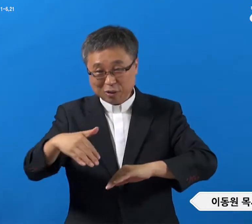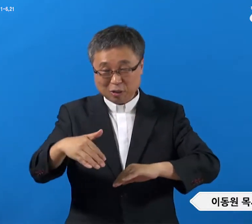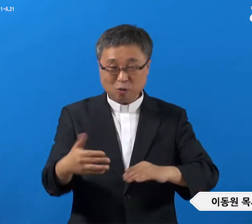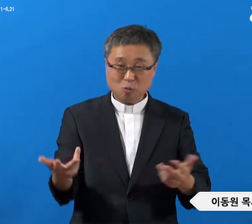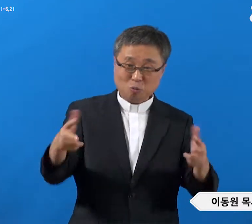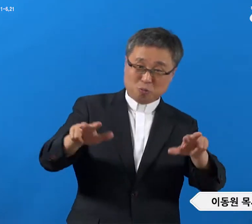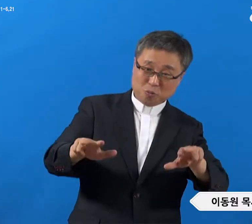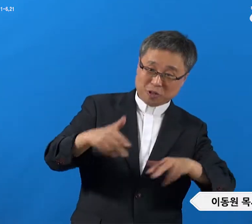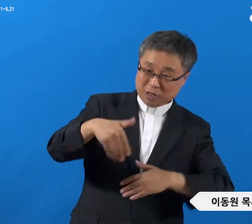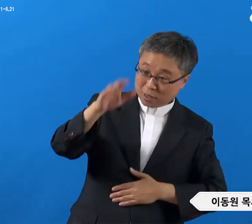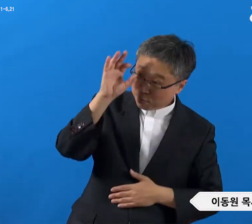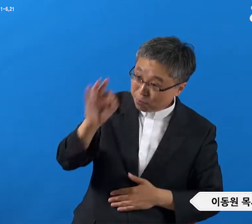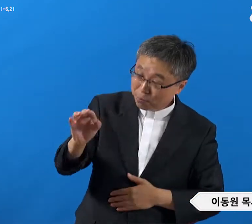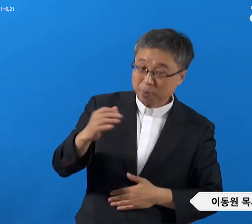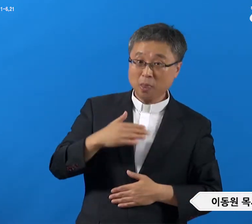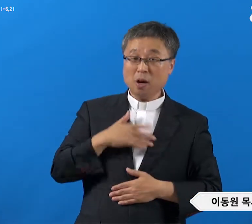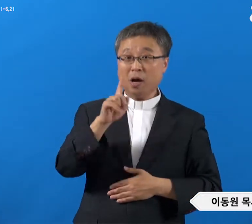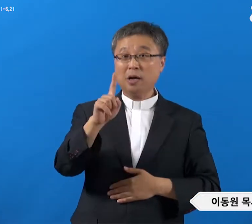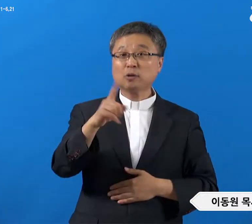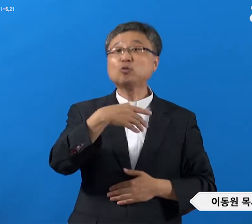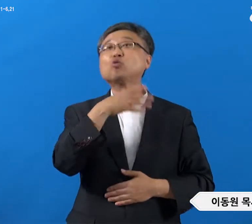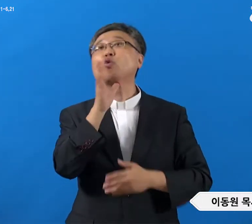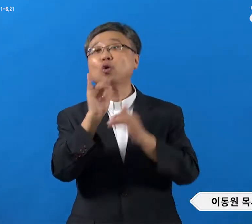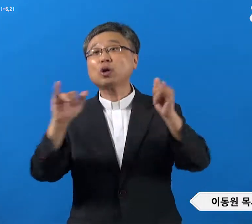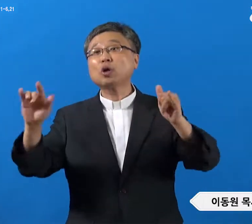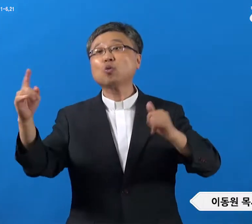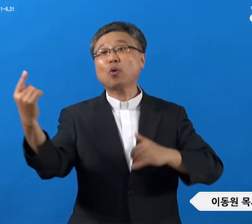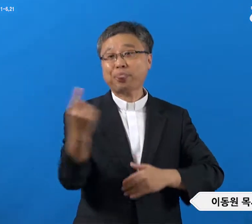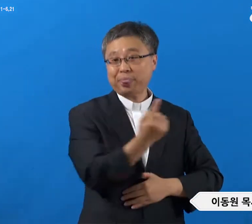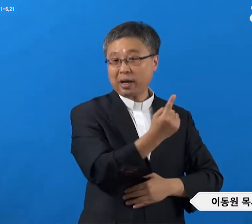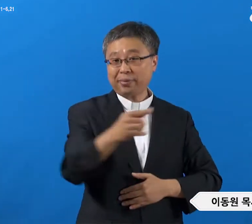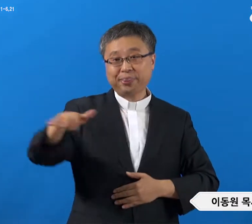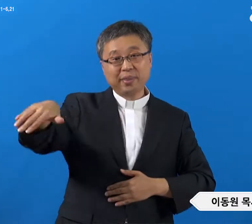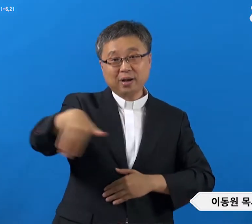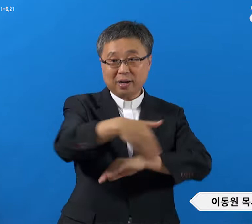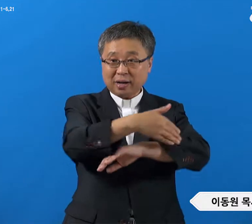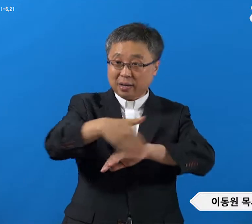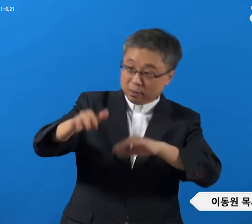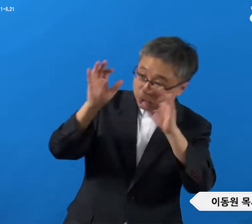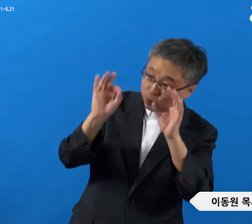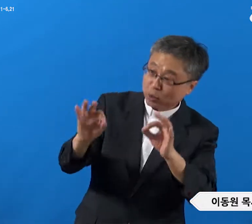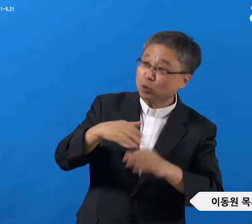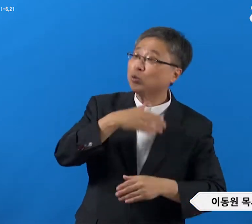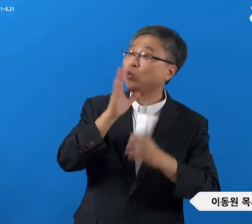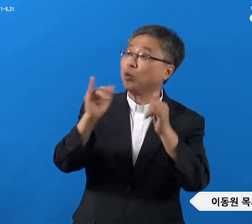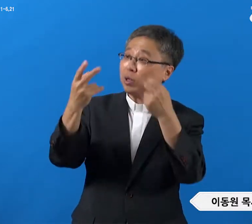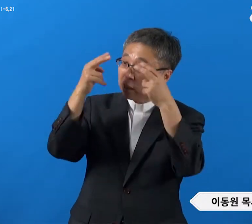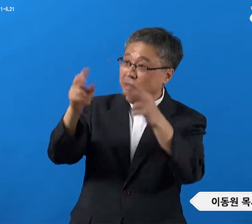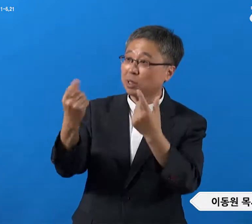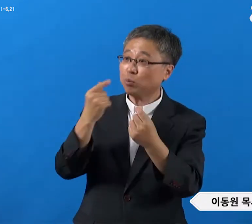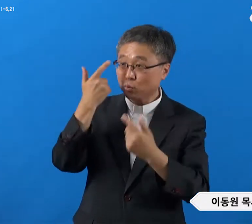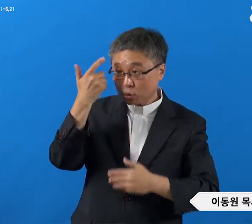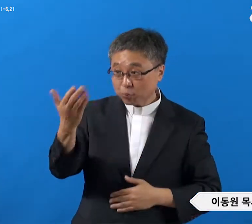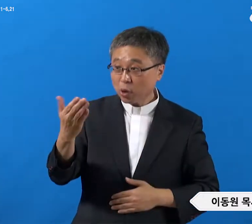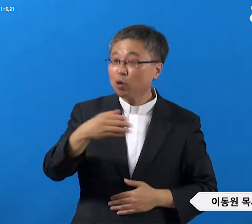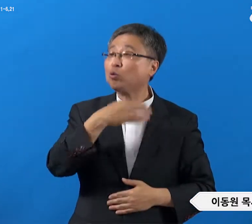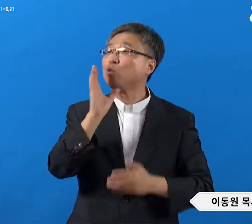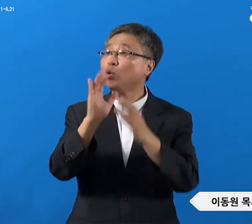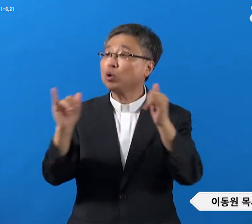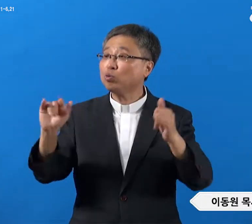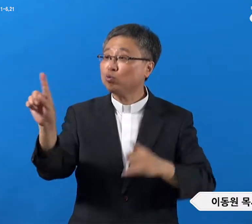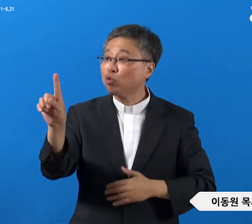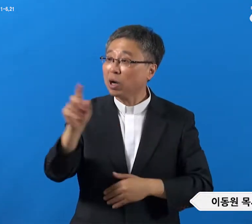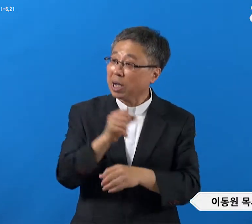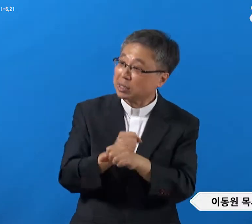들어갔어요. 공원에 산 노인이 왔다 갔다 합니다. 그 노인을 향해서 이렇게 묻습니다. 노인은